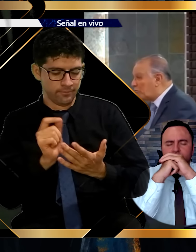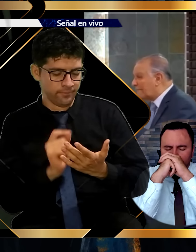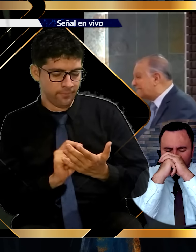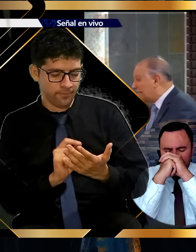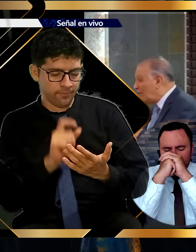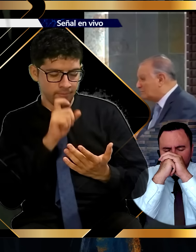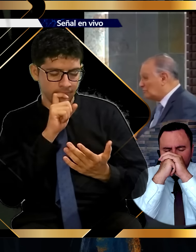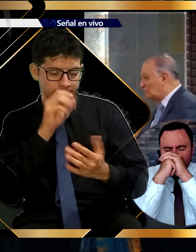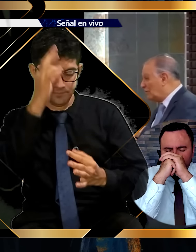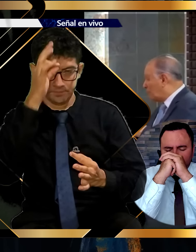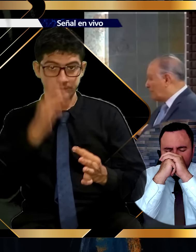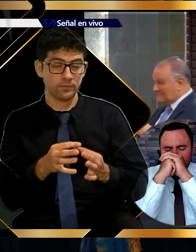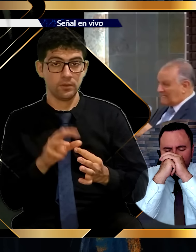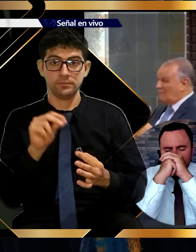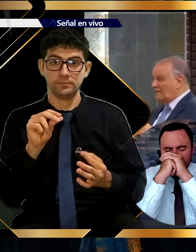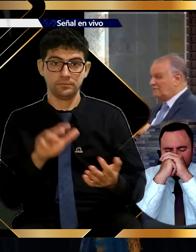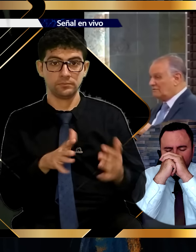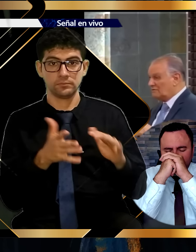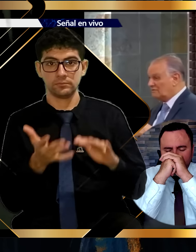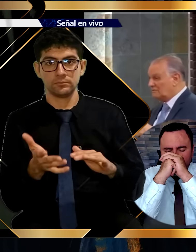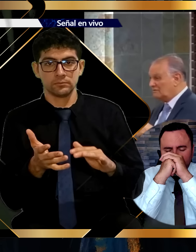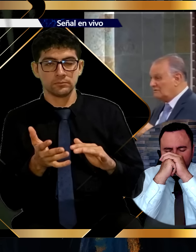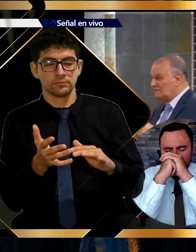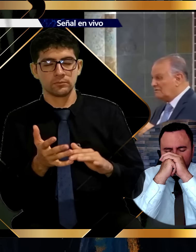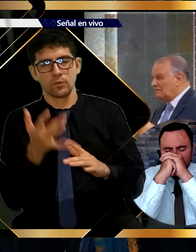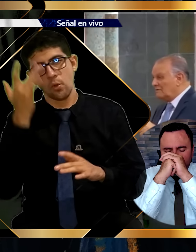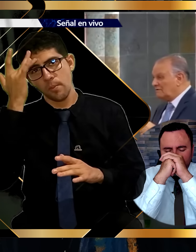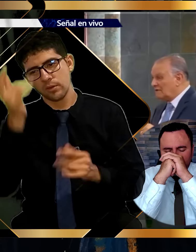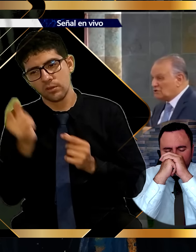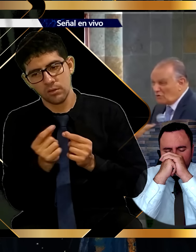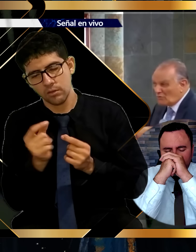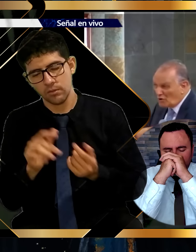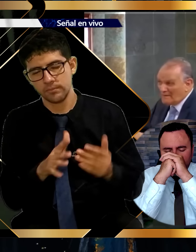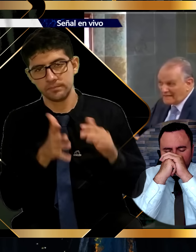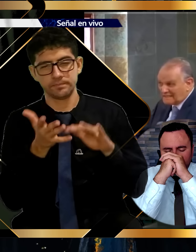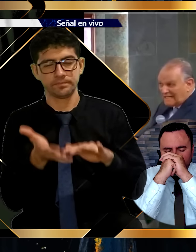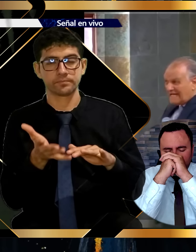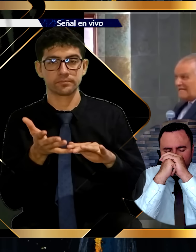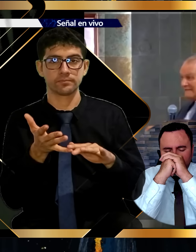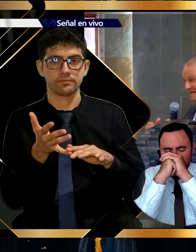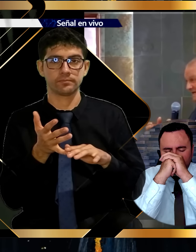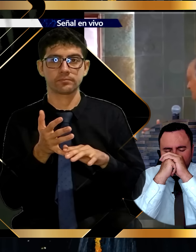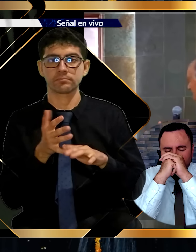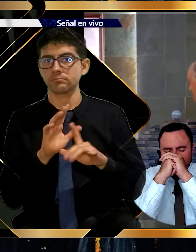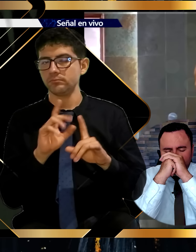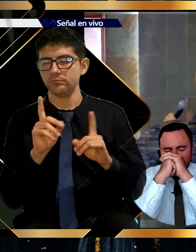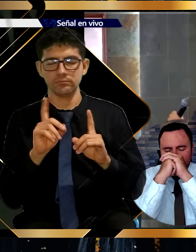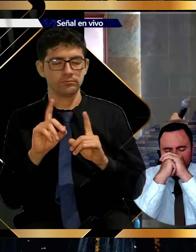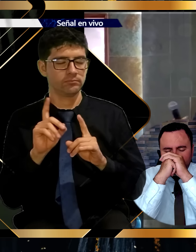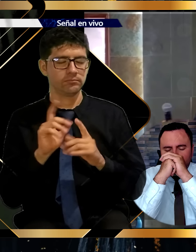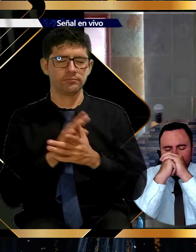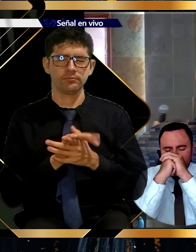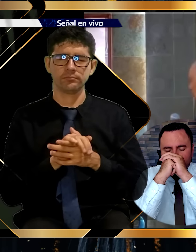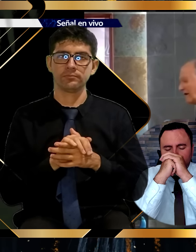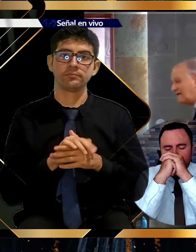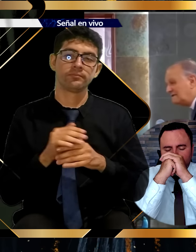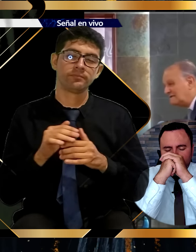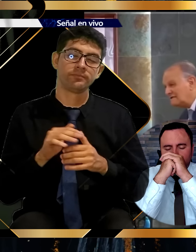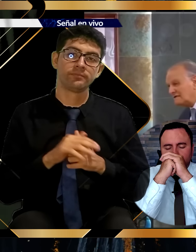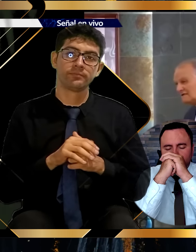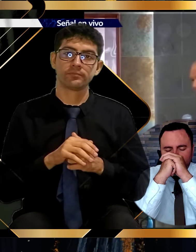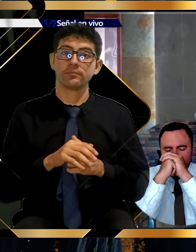No porque estaba muerto, ni porque se estaba muriendo. Hizo como yo, me retiré del ministerio activo